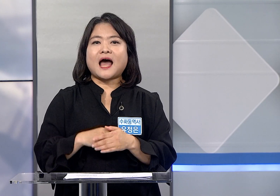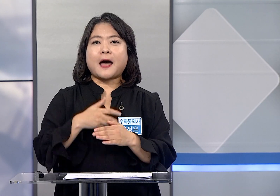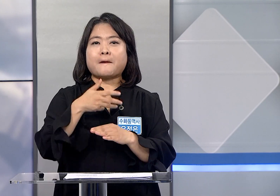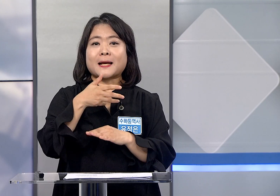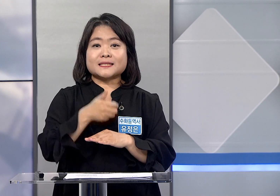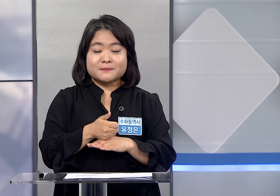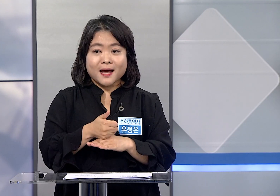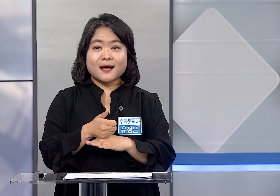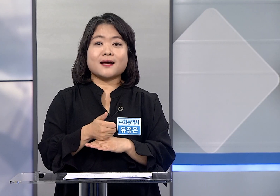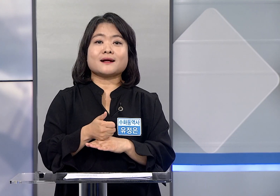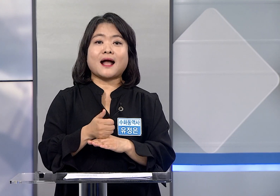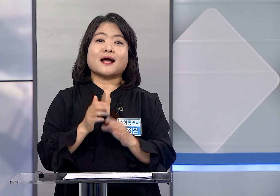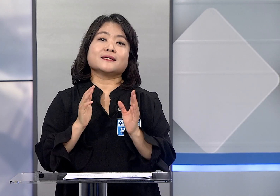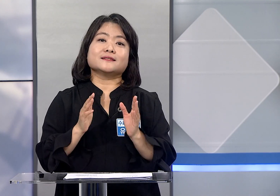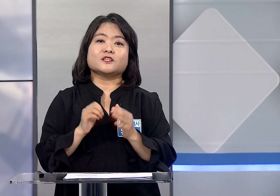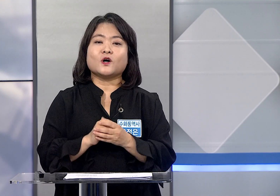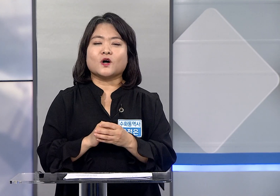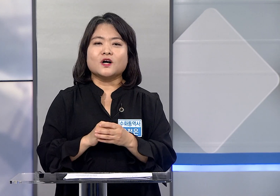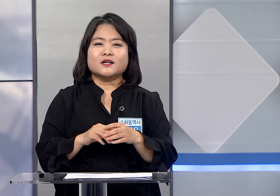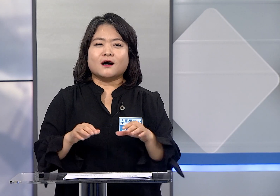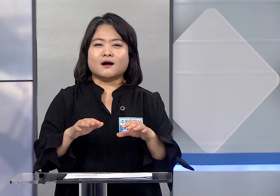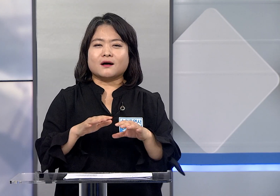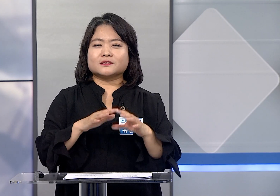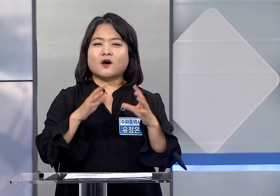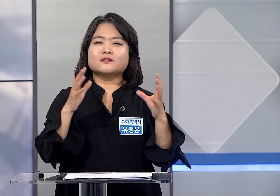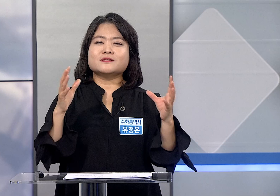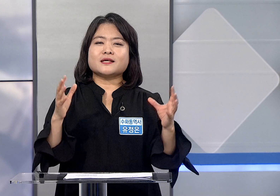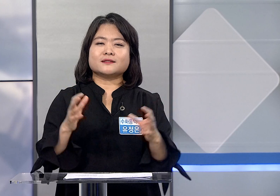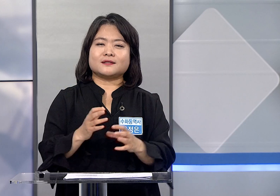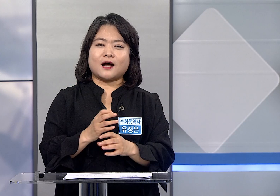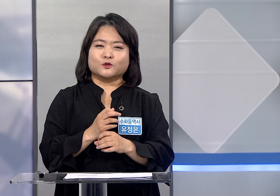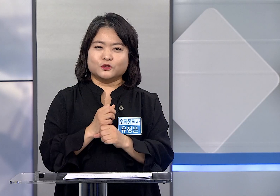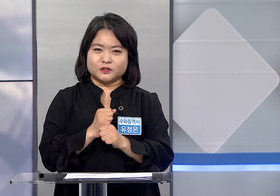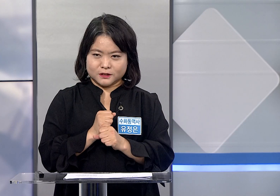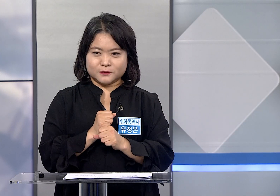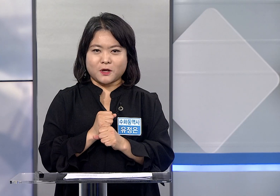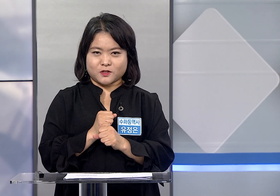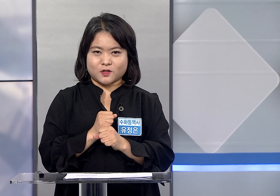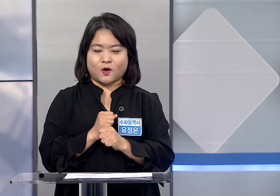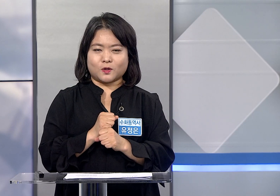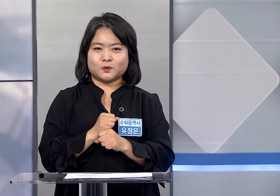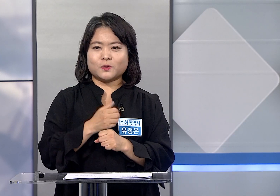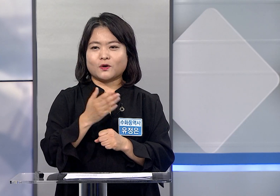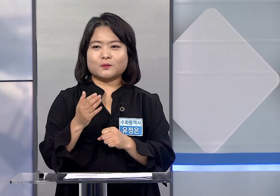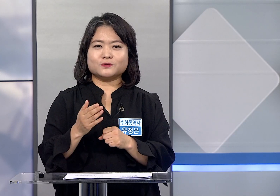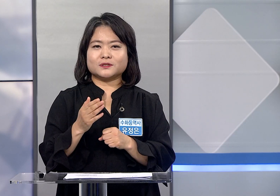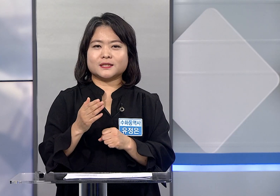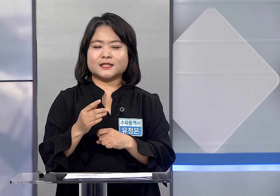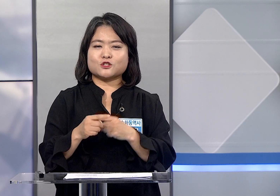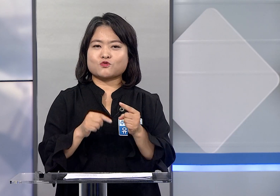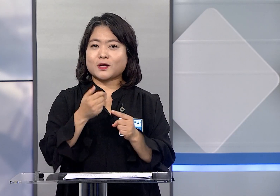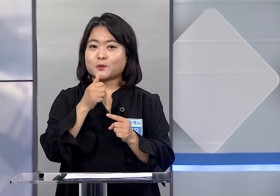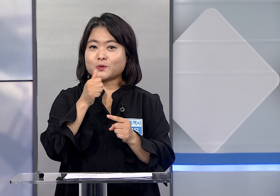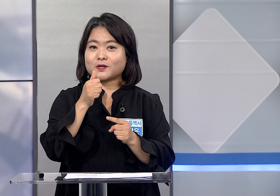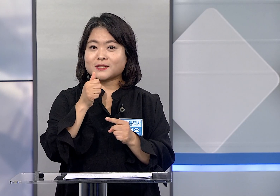자, 마지막 강의는요, 전체를 아우르면서 또 여러분들이